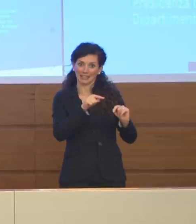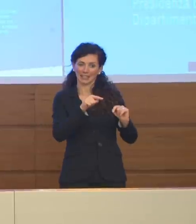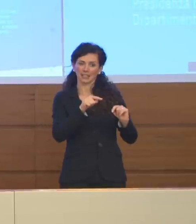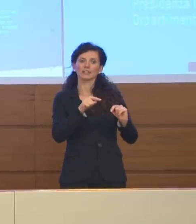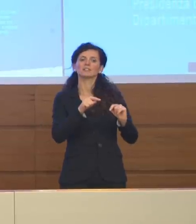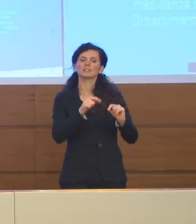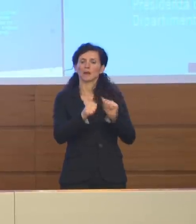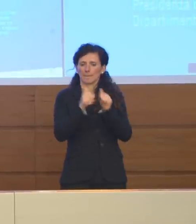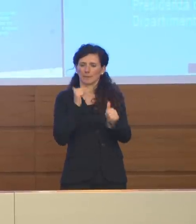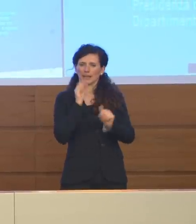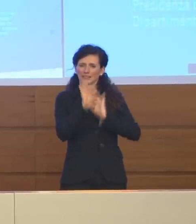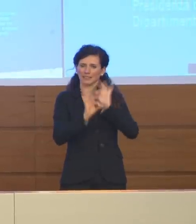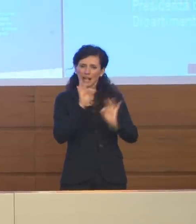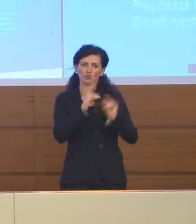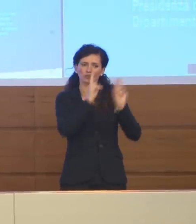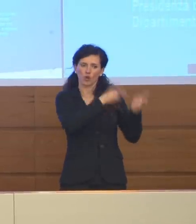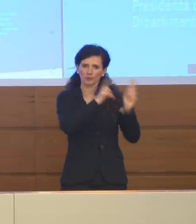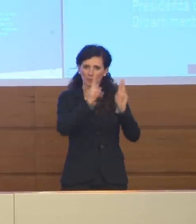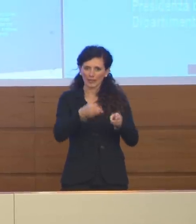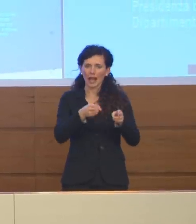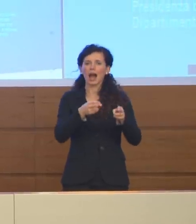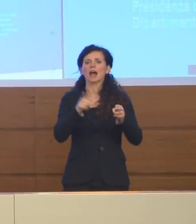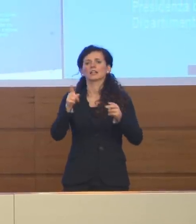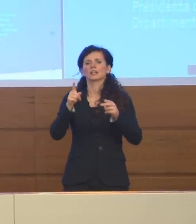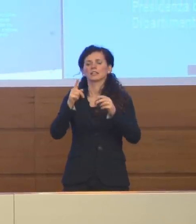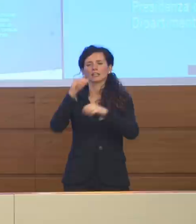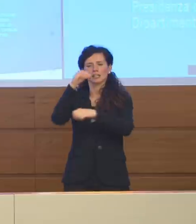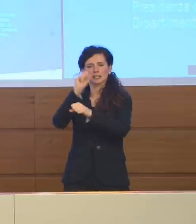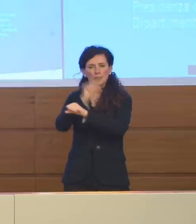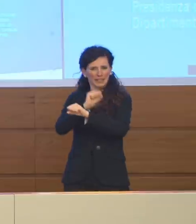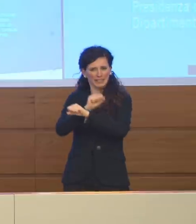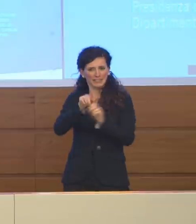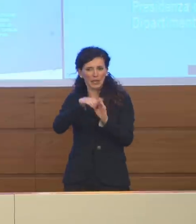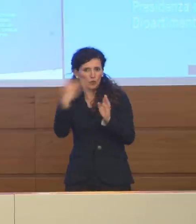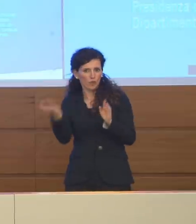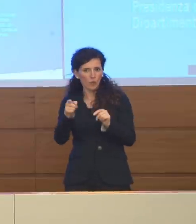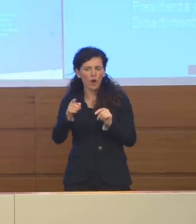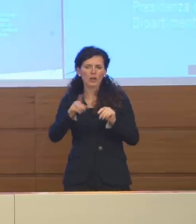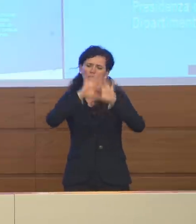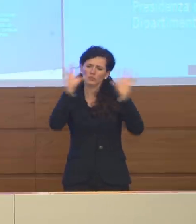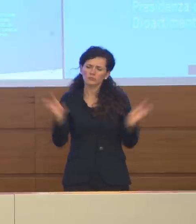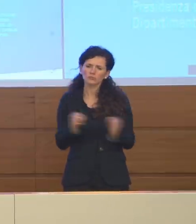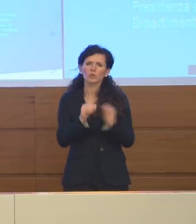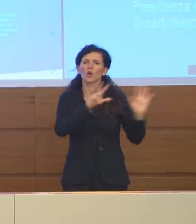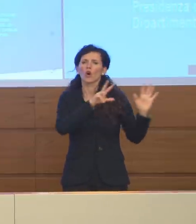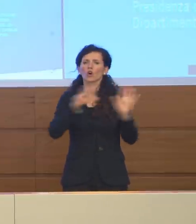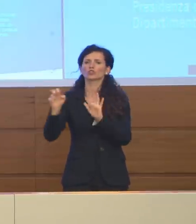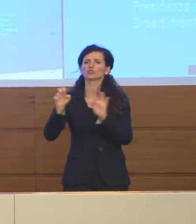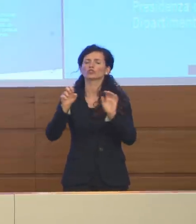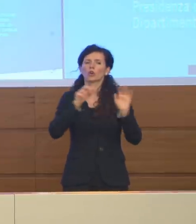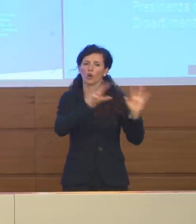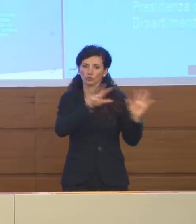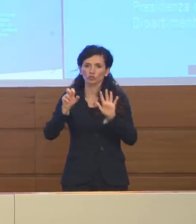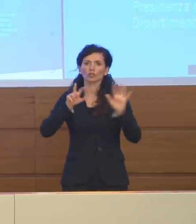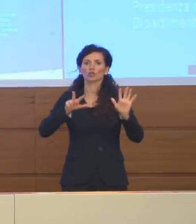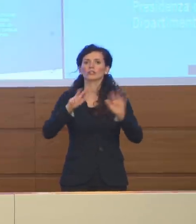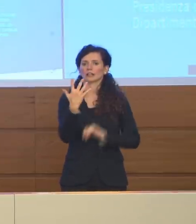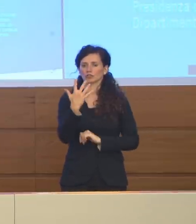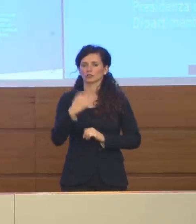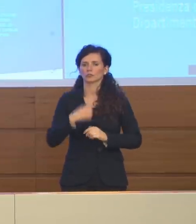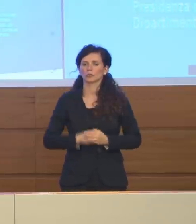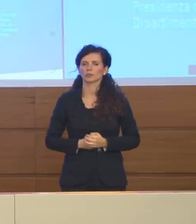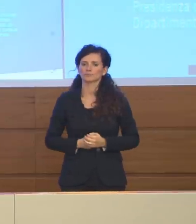gli ospedali e le strutture penitenziarie sono complessivamente 885